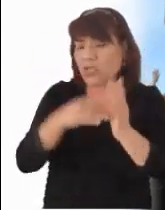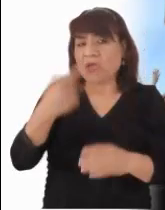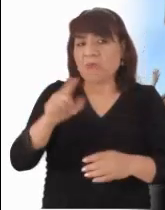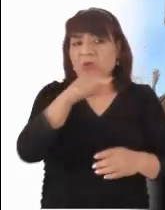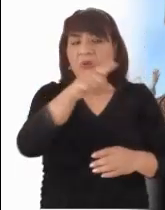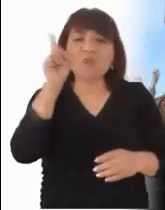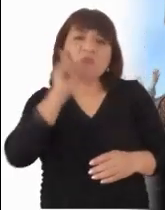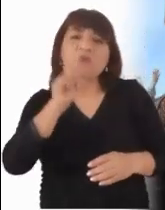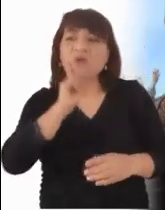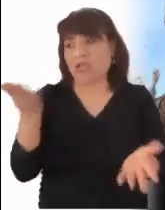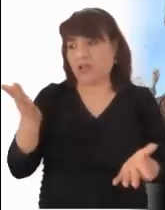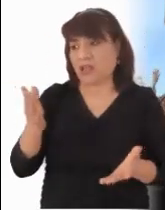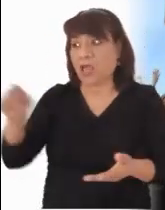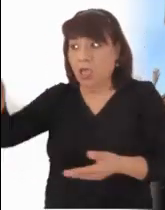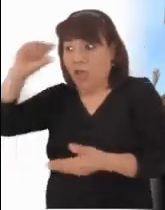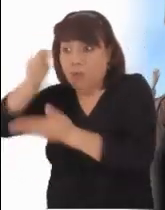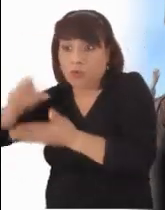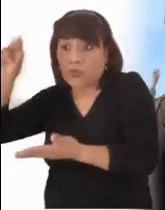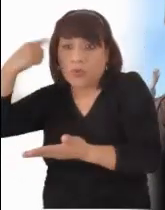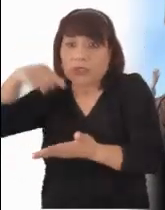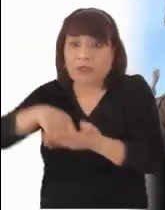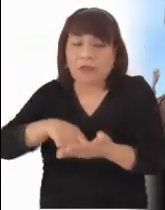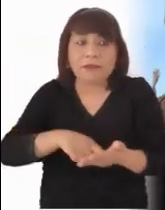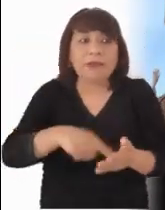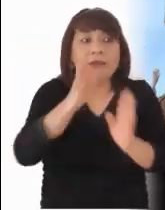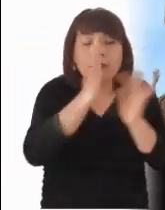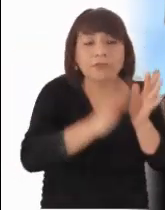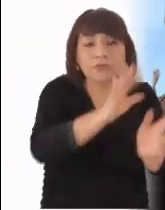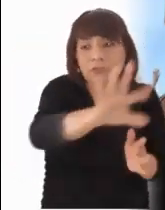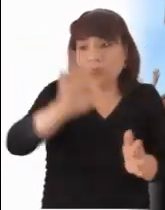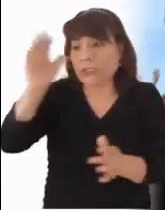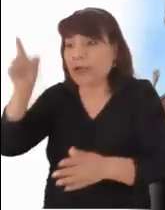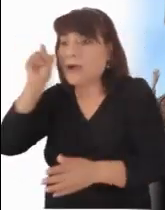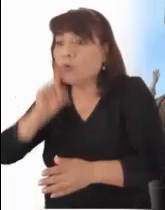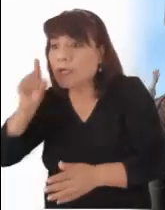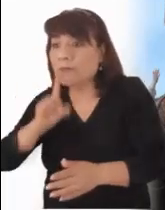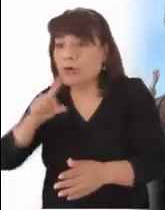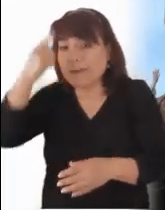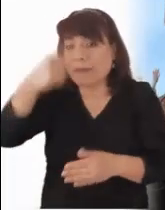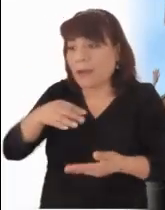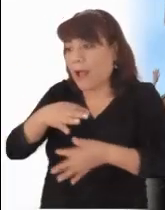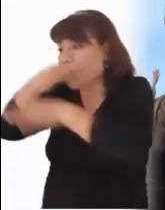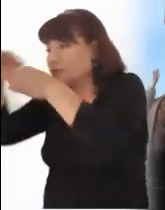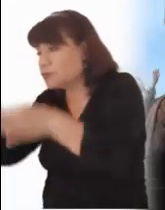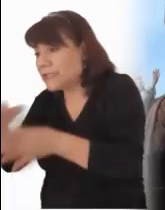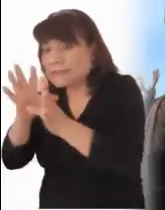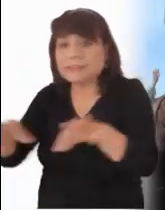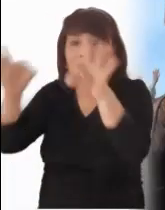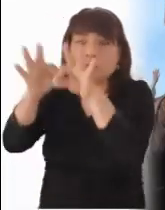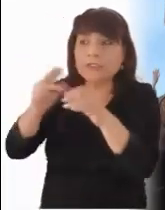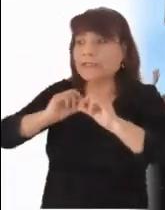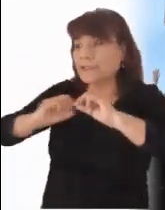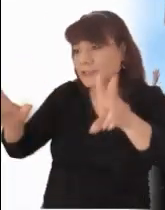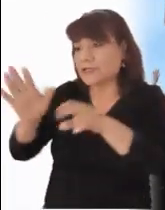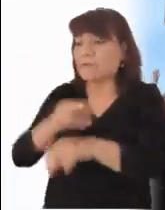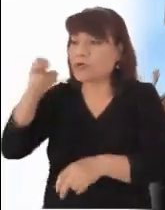mujer. Y no podían creer que el Señor escogiera a una mujer como mensajera y portadora de tan importante